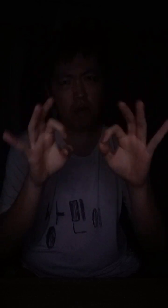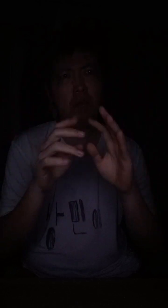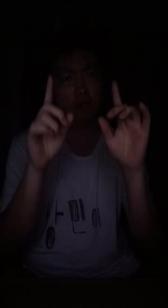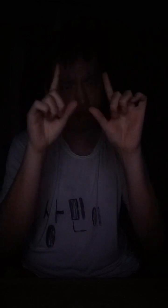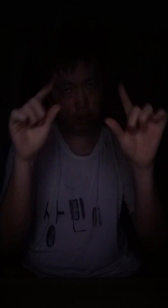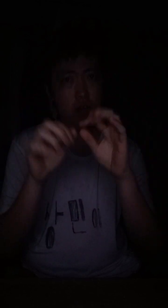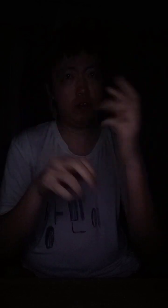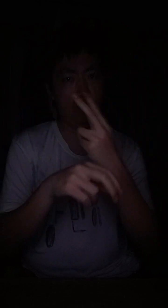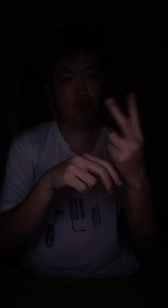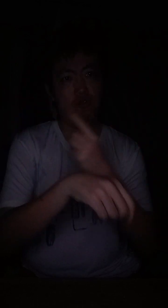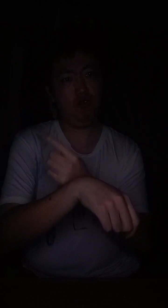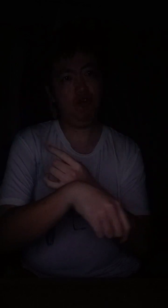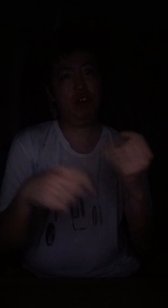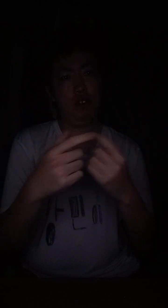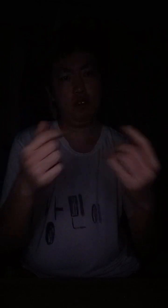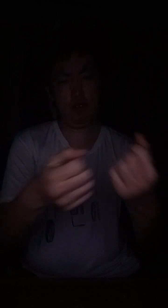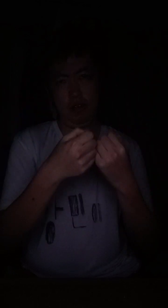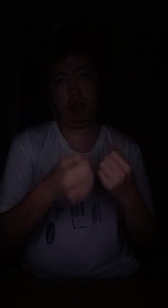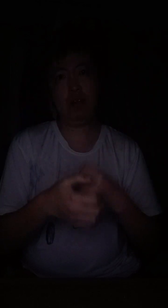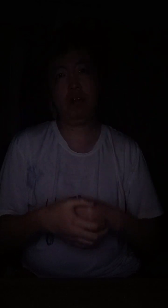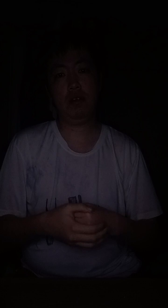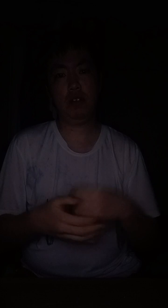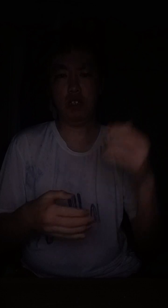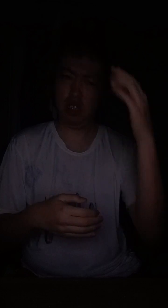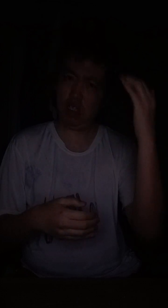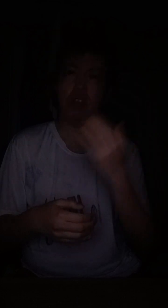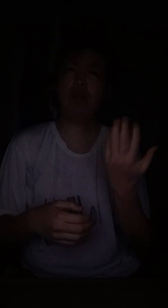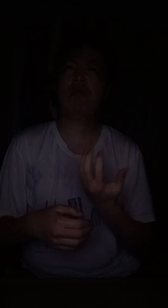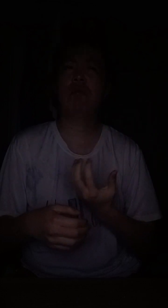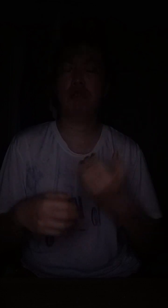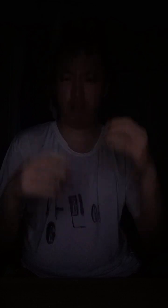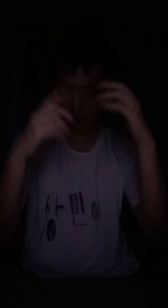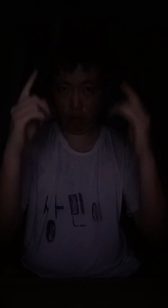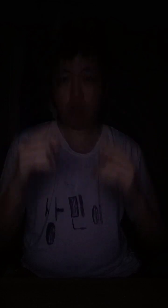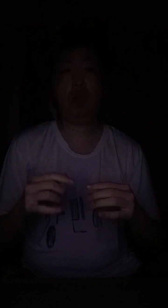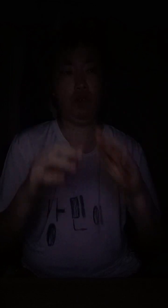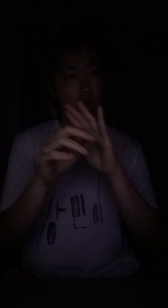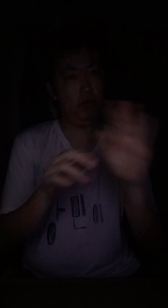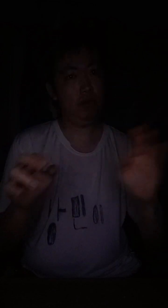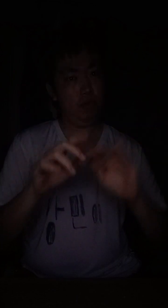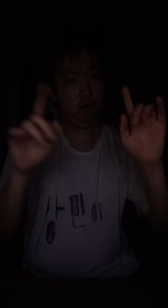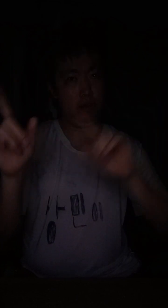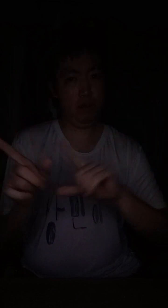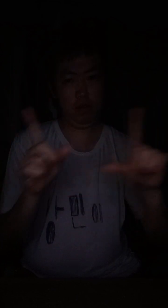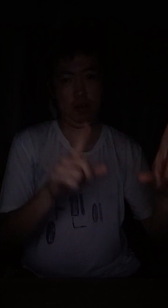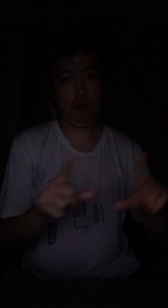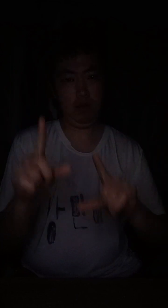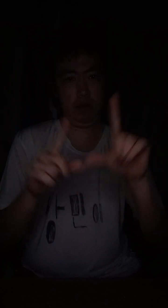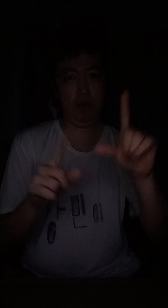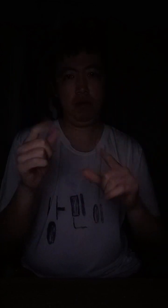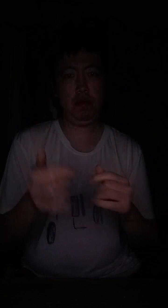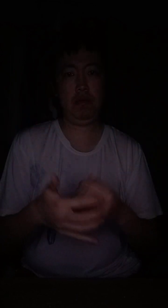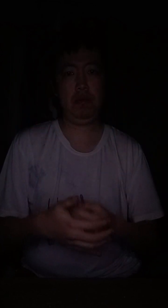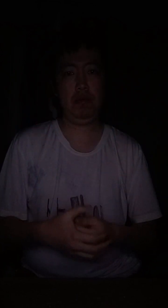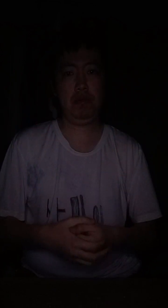교사 2명이 잇따라 붙잡히는 등 학생들의 불안감이 커지자 교육부가 전수조사에 나선 겁니다.